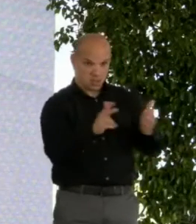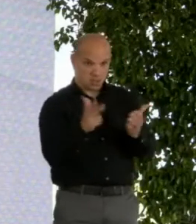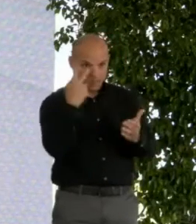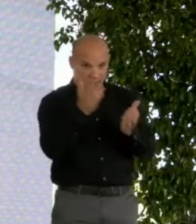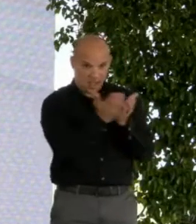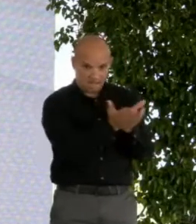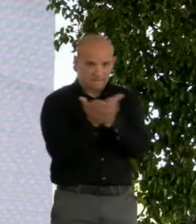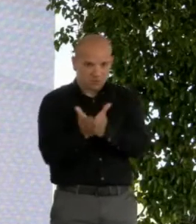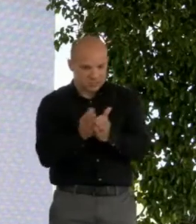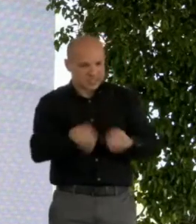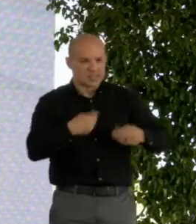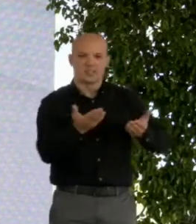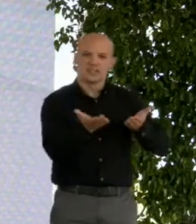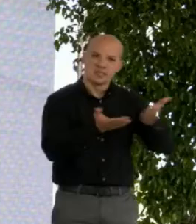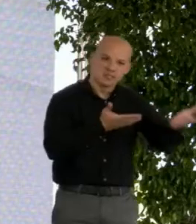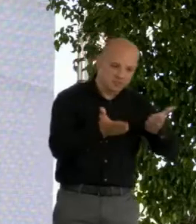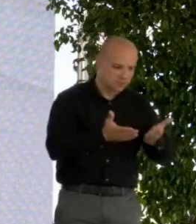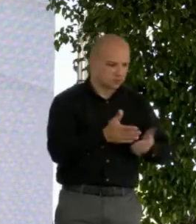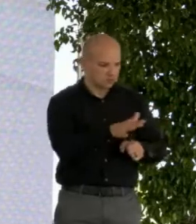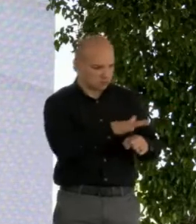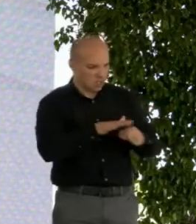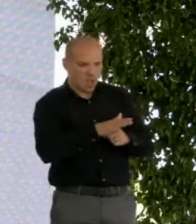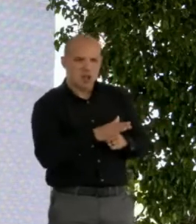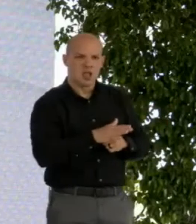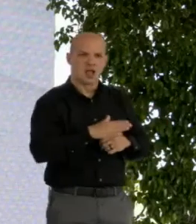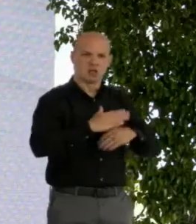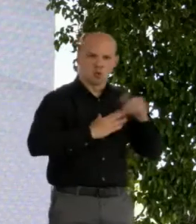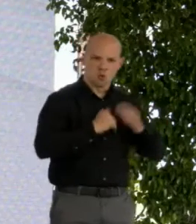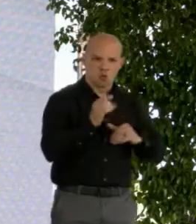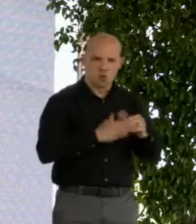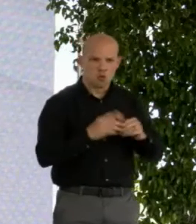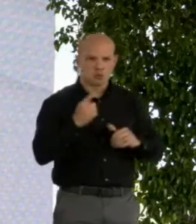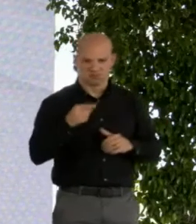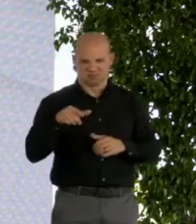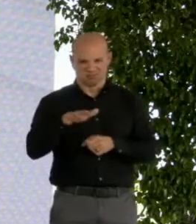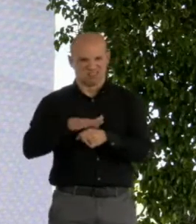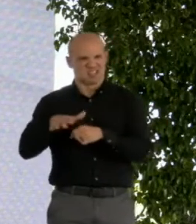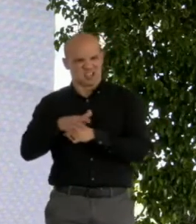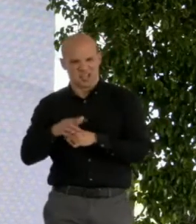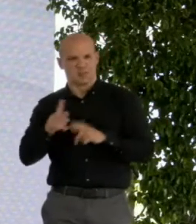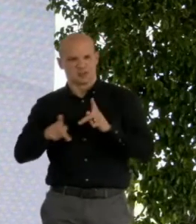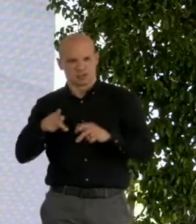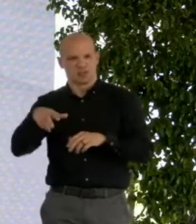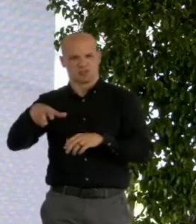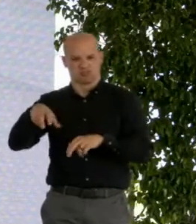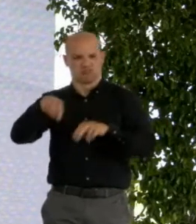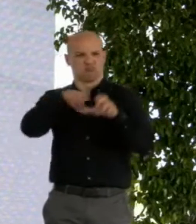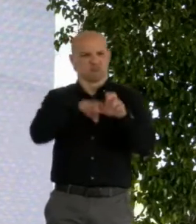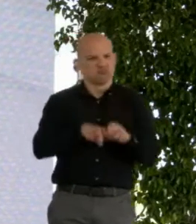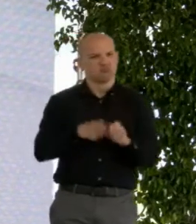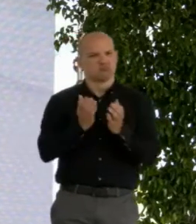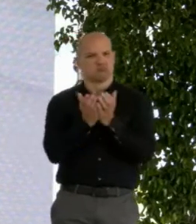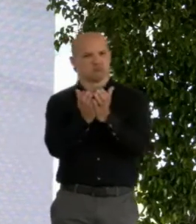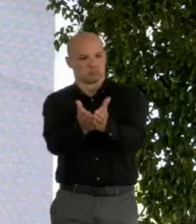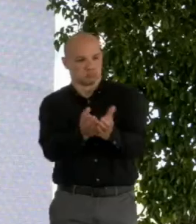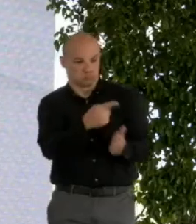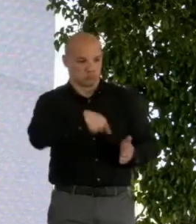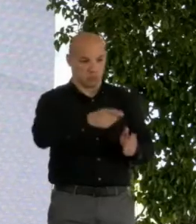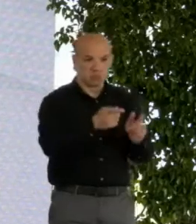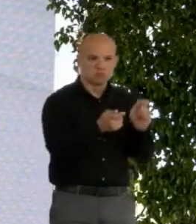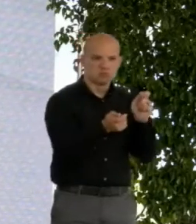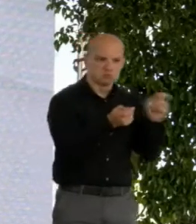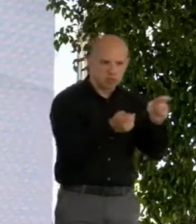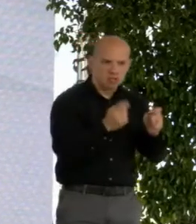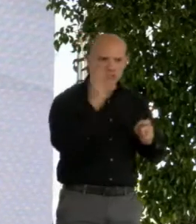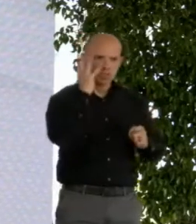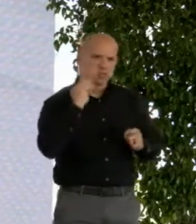servicios, instalaciones y comodidades al sector náutico de parte de desarrolladores y operadores con experiencia y capacidad